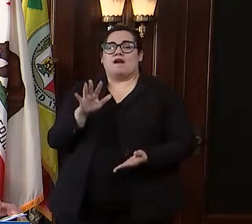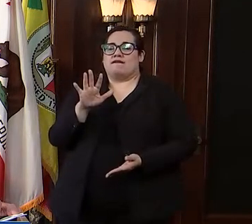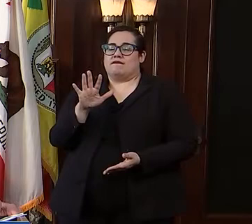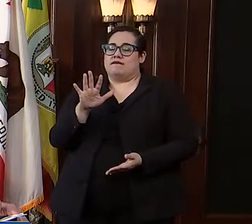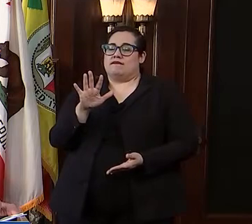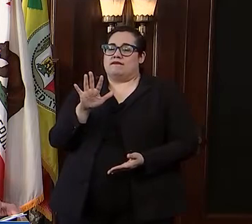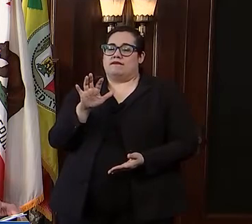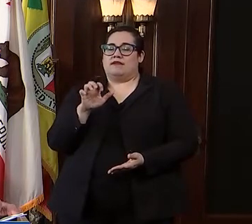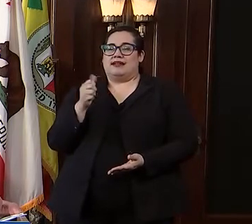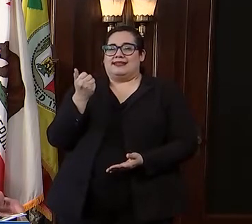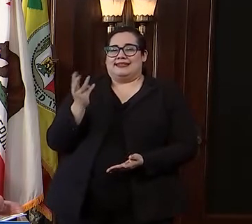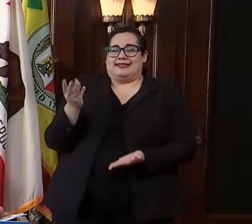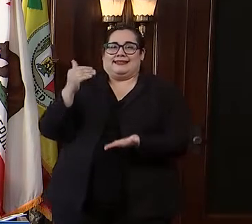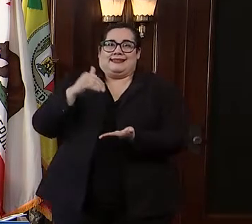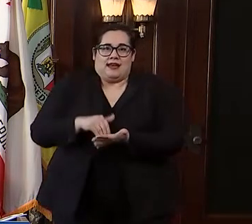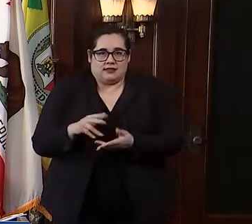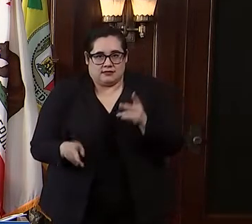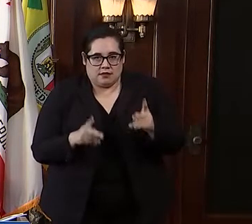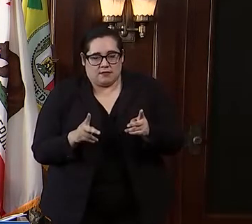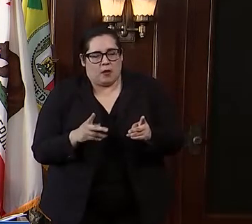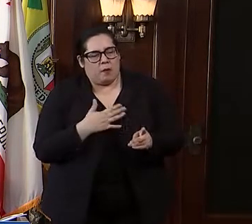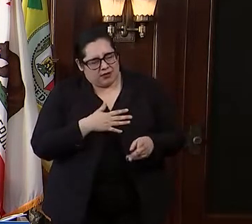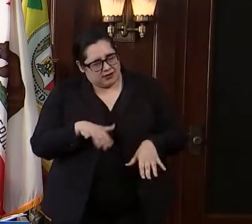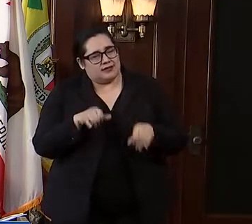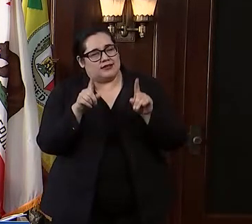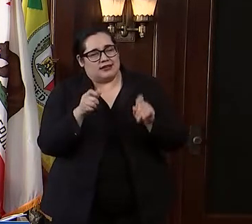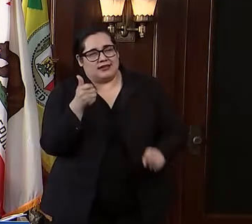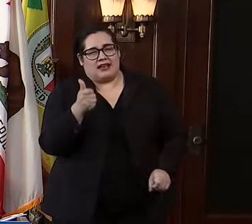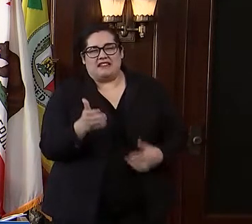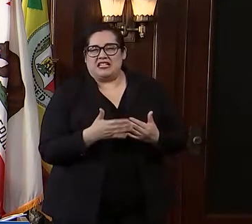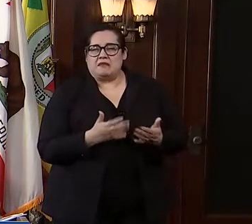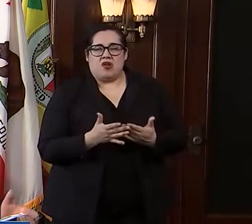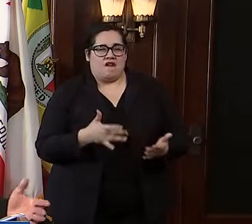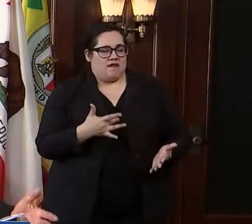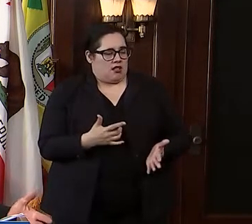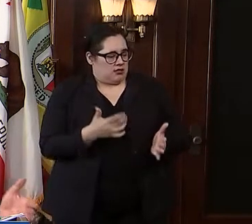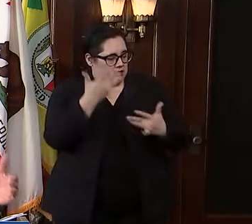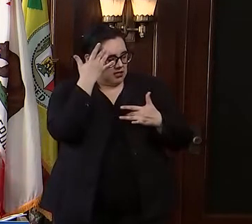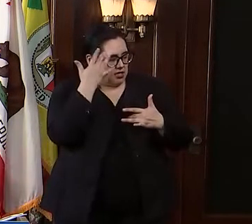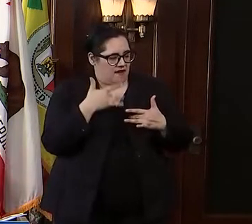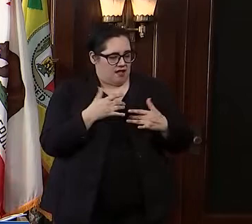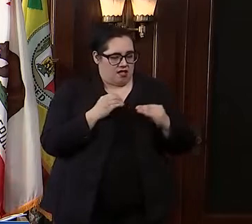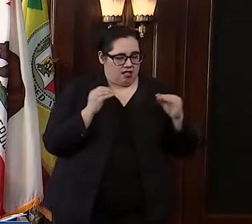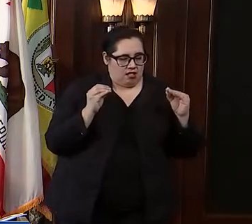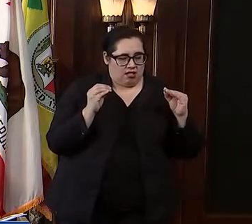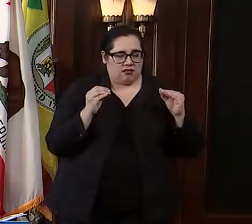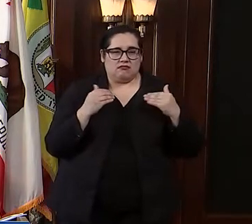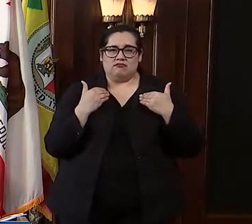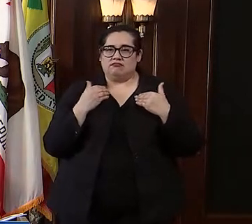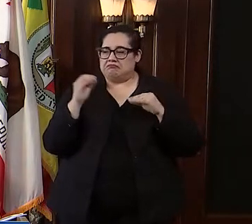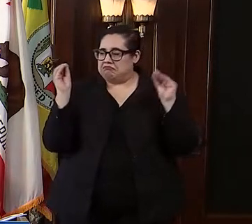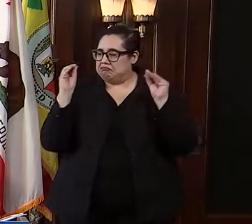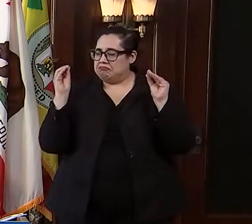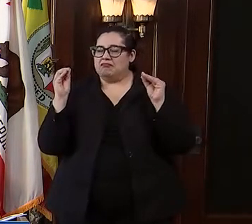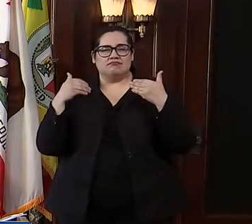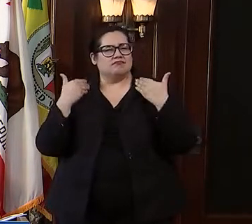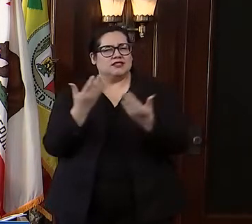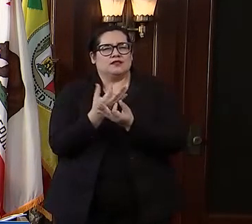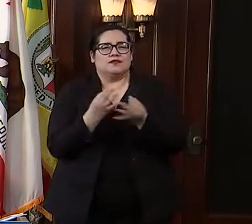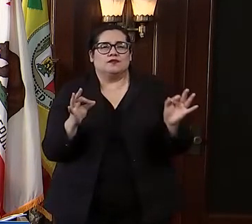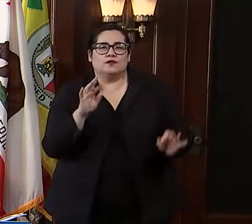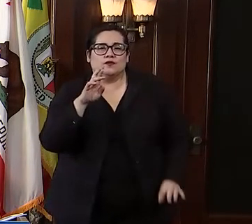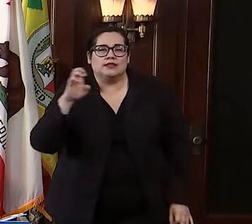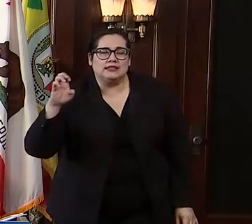516,000 personas. Hágase la prueba aunque tengan síntomas o no, es gratis. Y para hacer